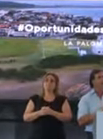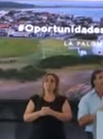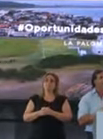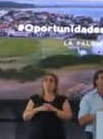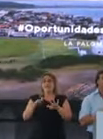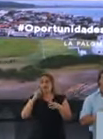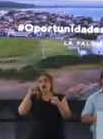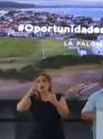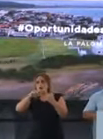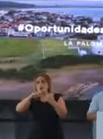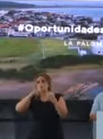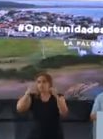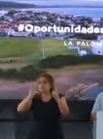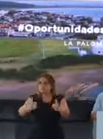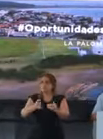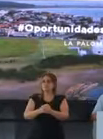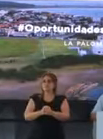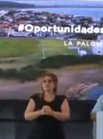habían acuerdos